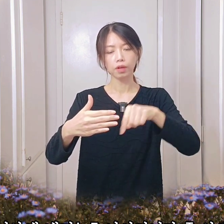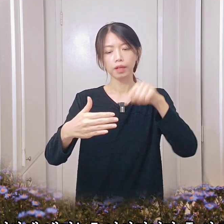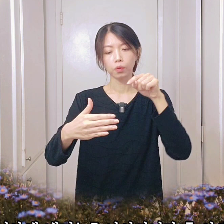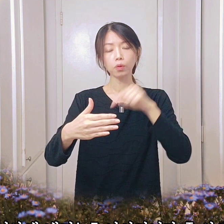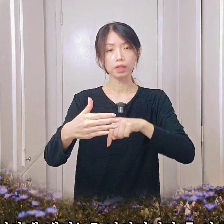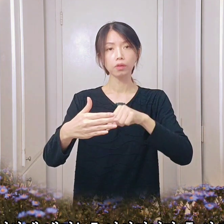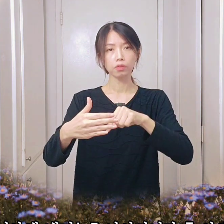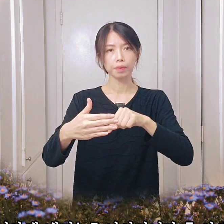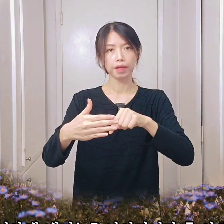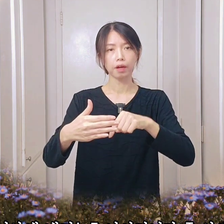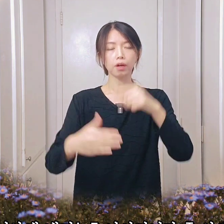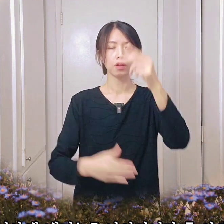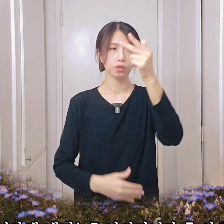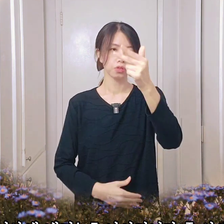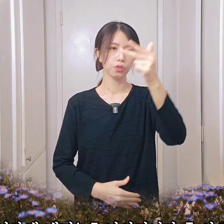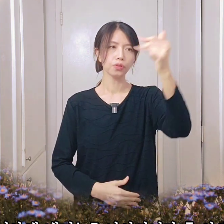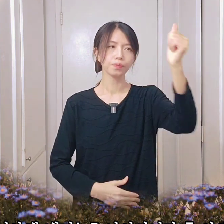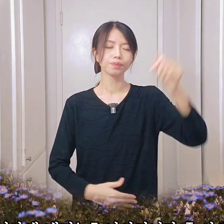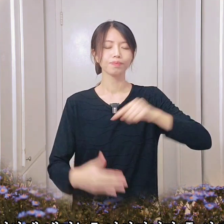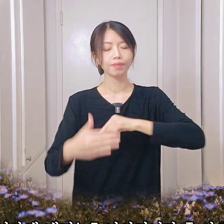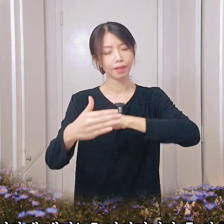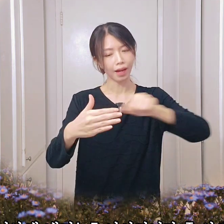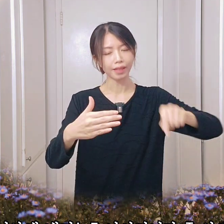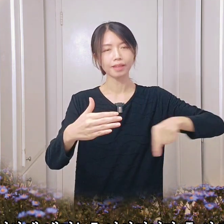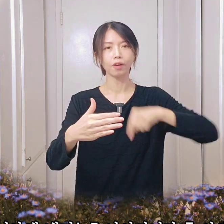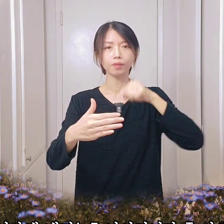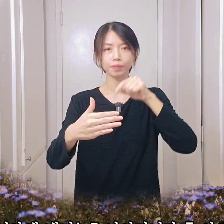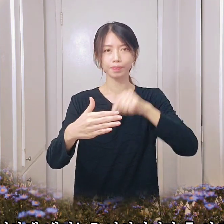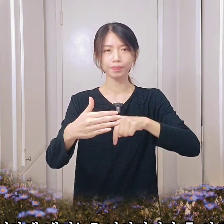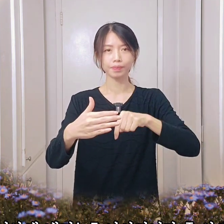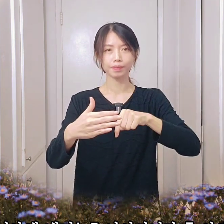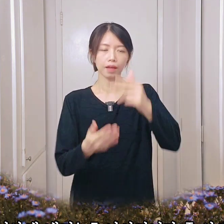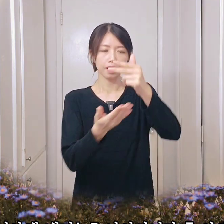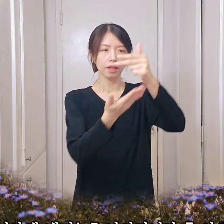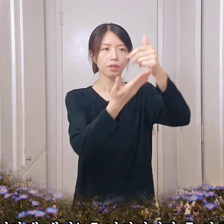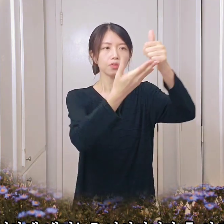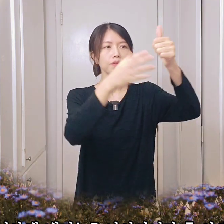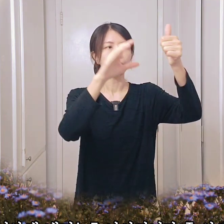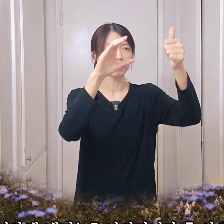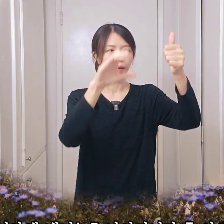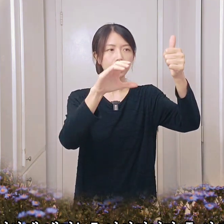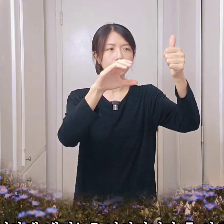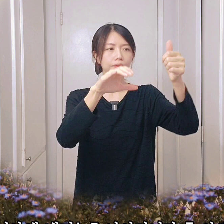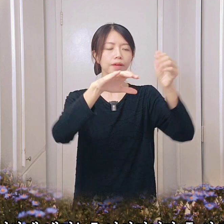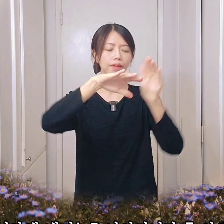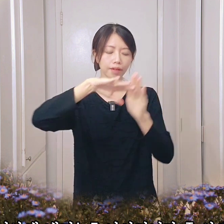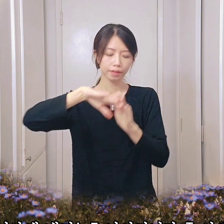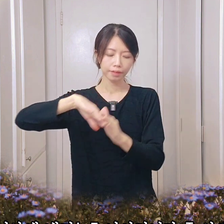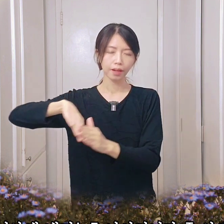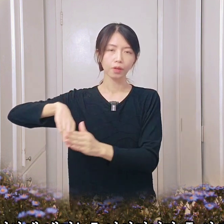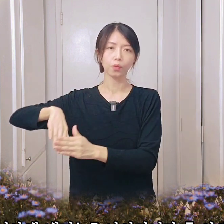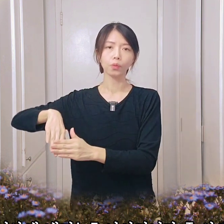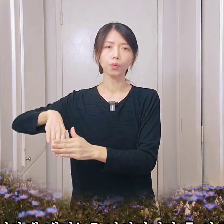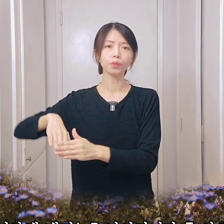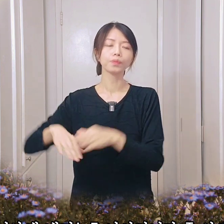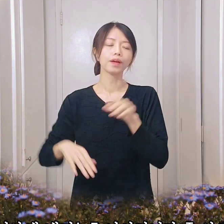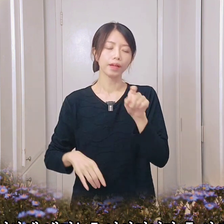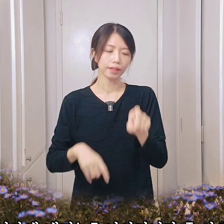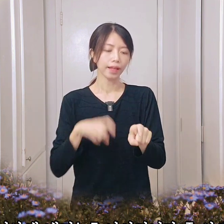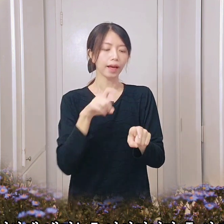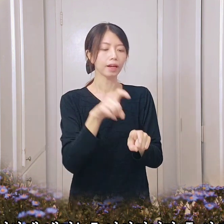돌려주었다가 중간에 콕 찍어주시면 돼요. 주 안에서. 주님 앞에